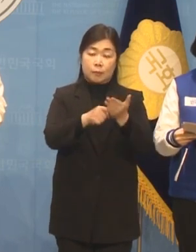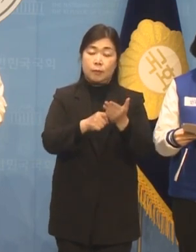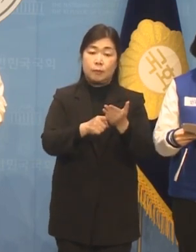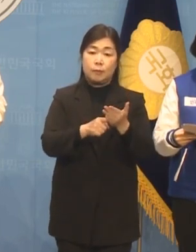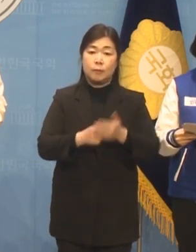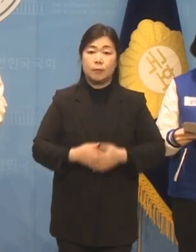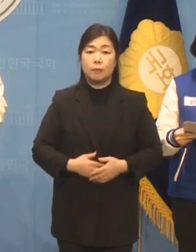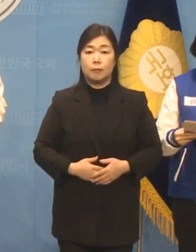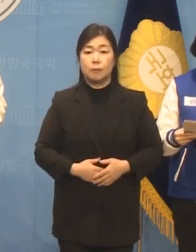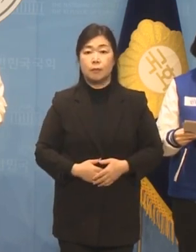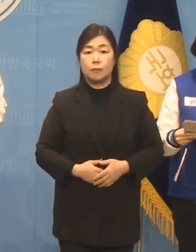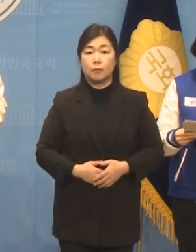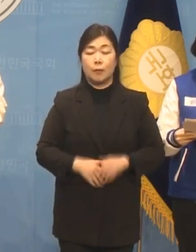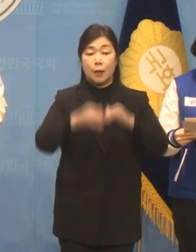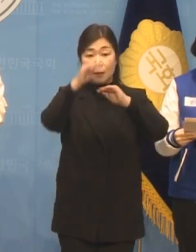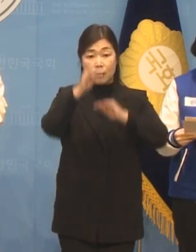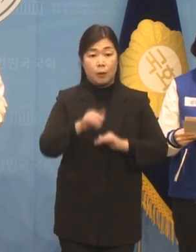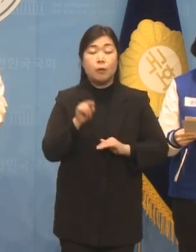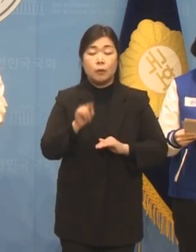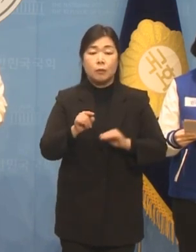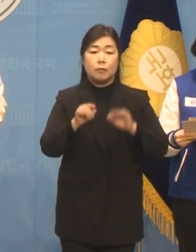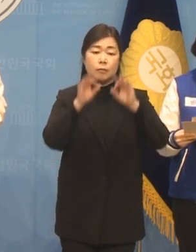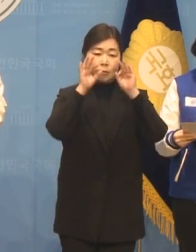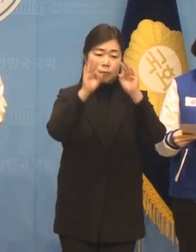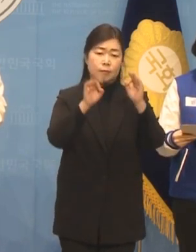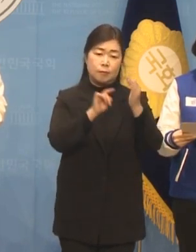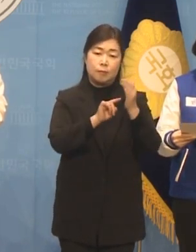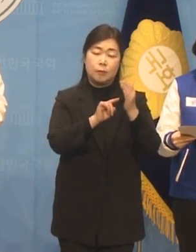예정입니다. 주요 내용에 있어서는